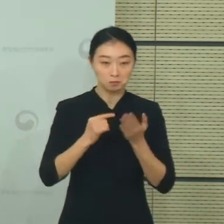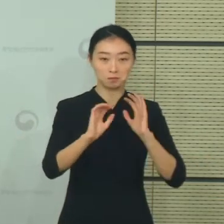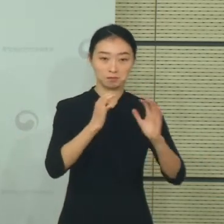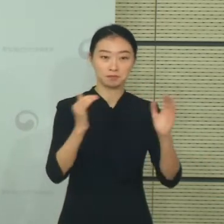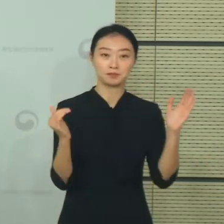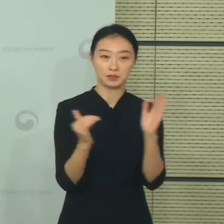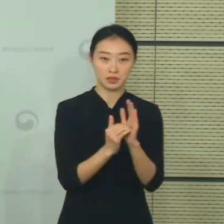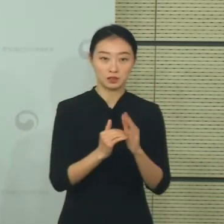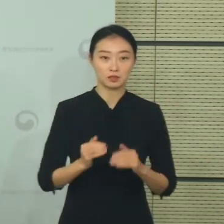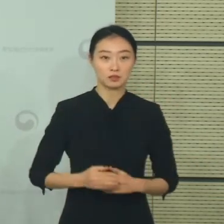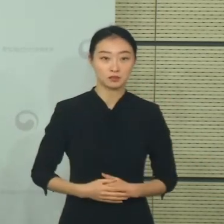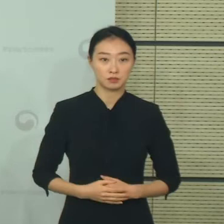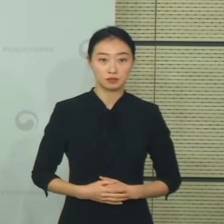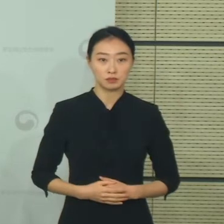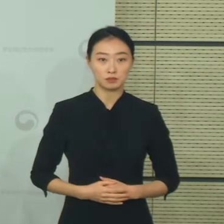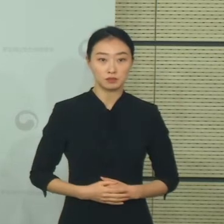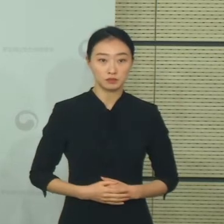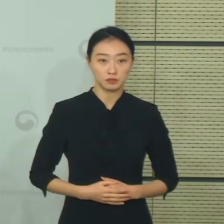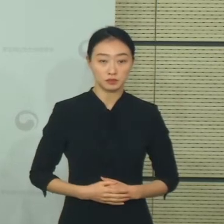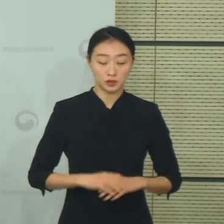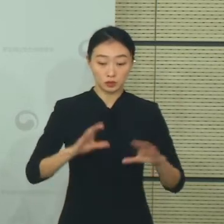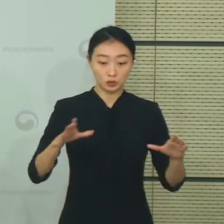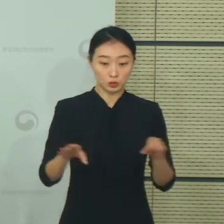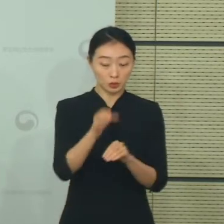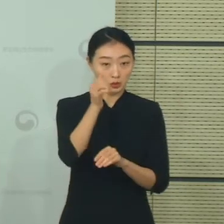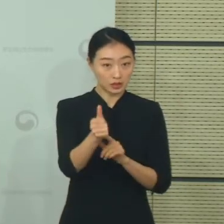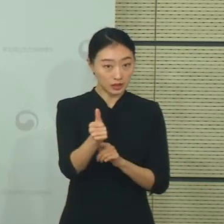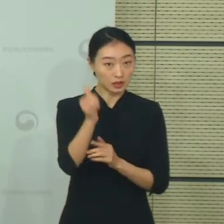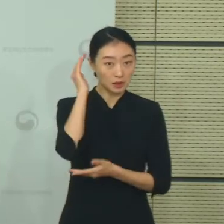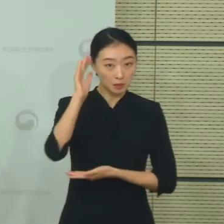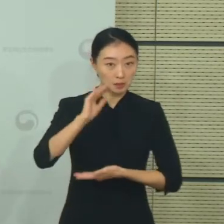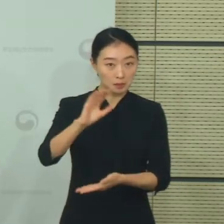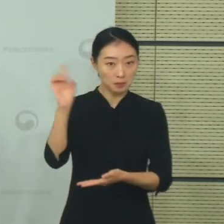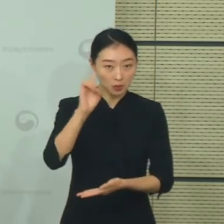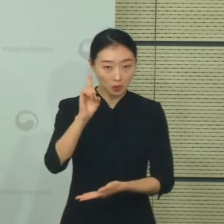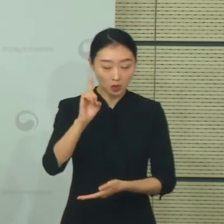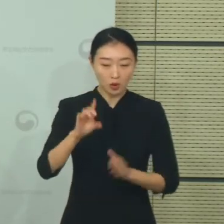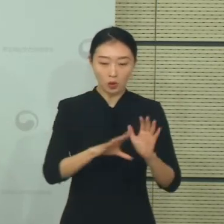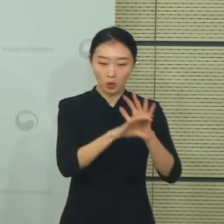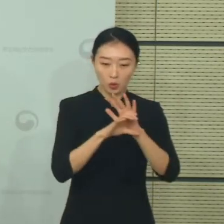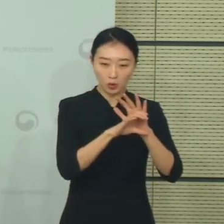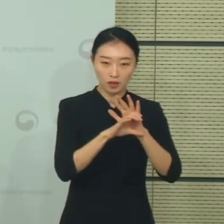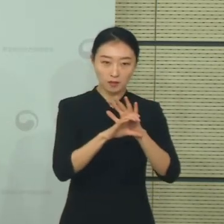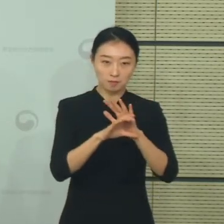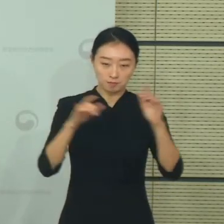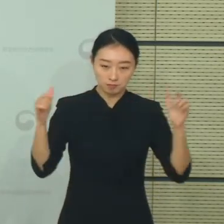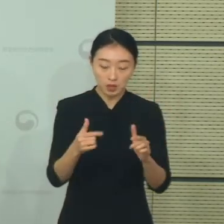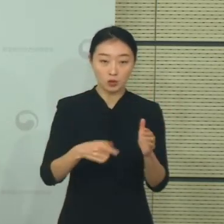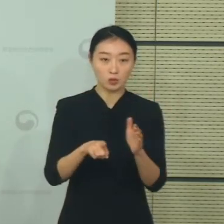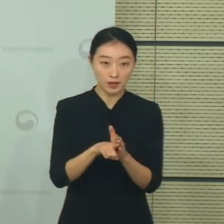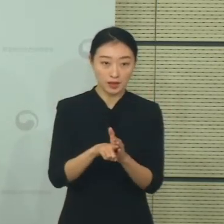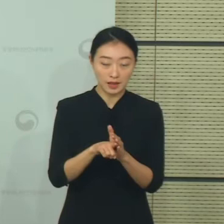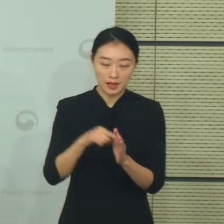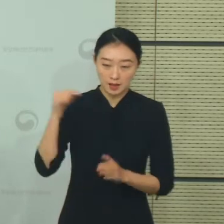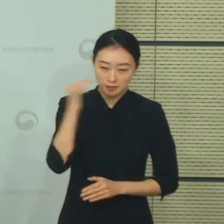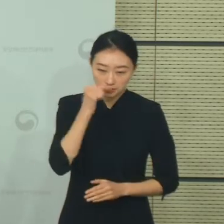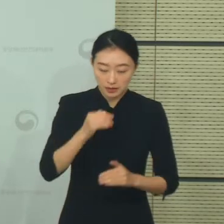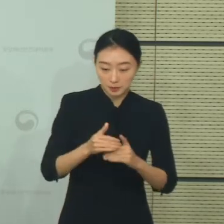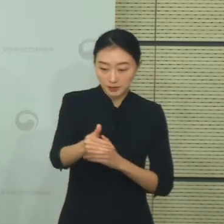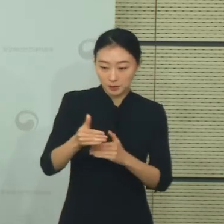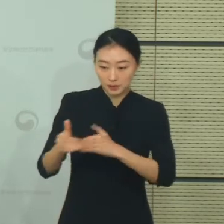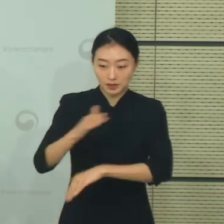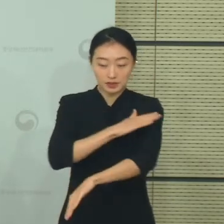논의하였습니다. 정세균 총리는 코로나19의 확산세를 꺾기 위해 강도 높은 사회적 거리두기를 실천하고 있는